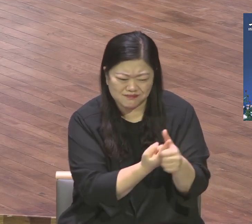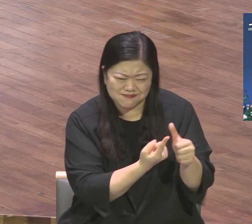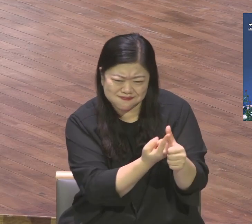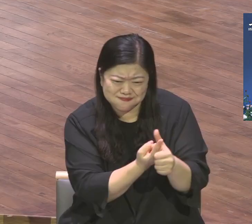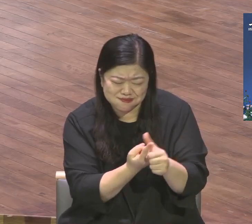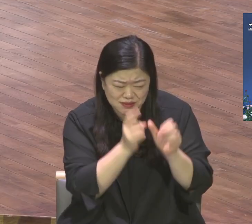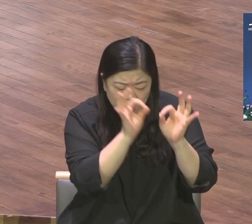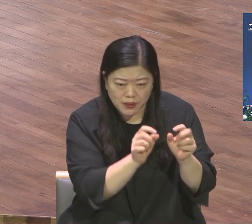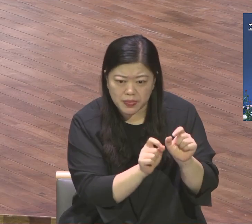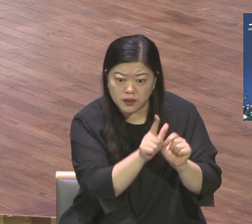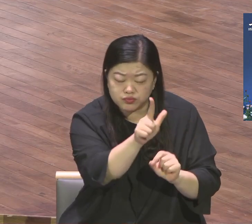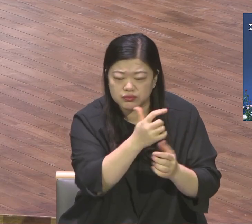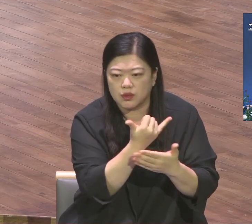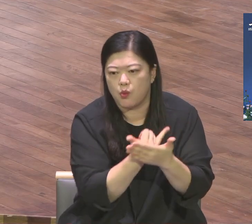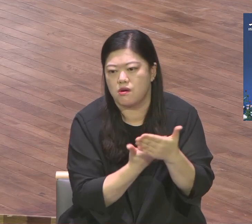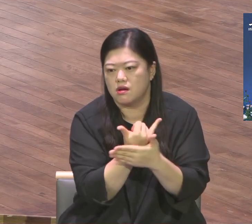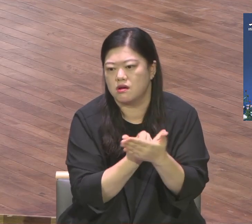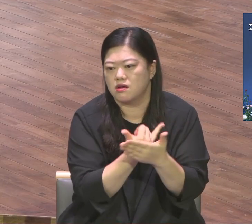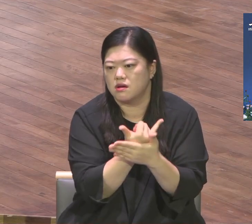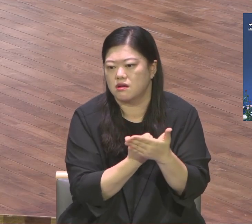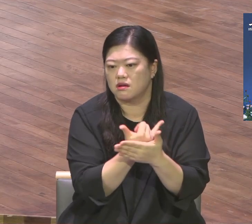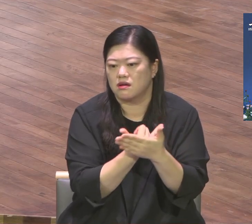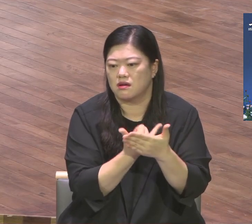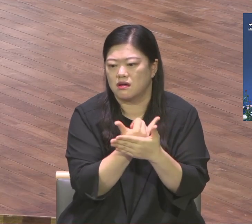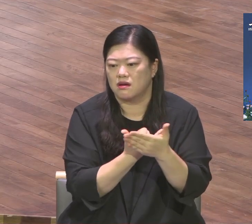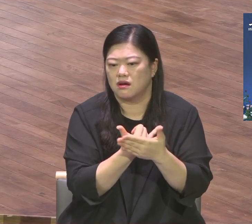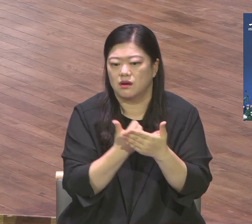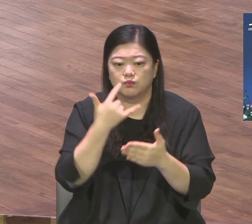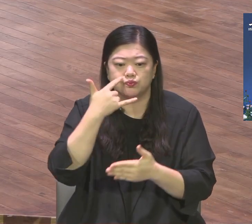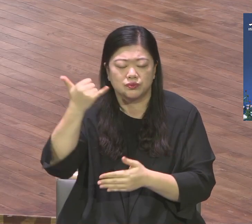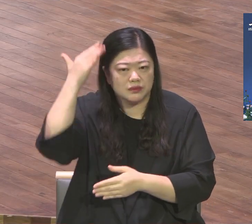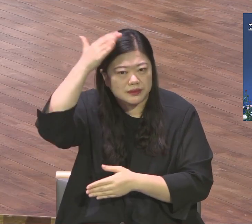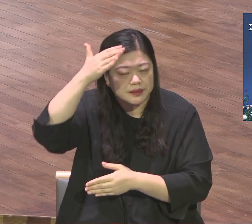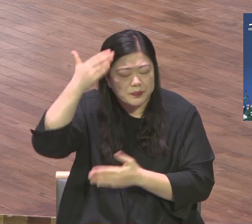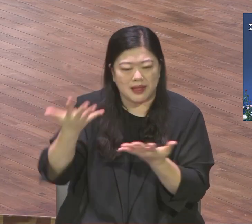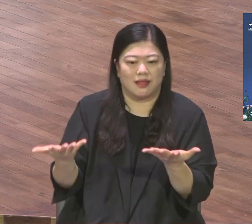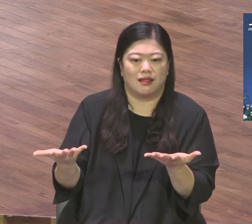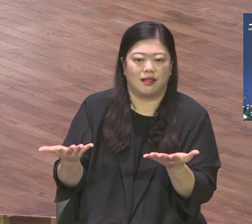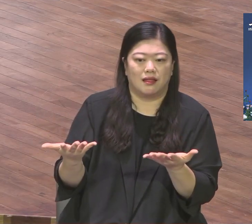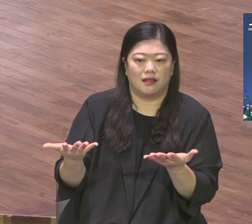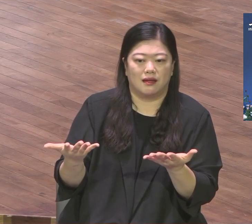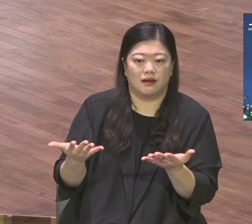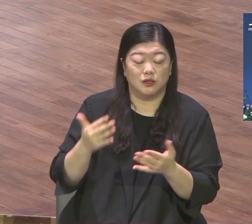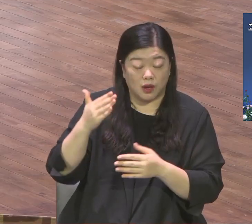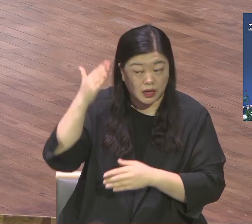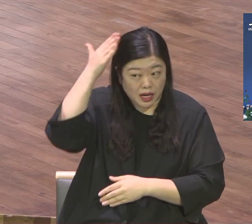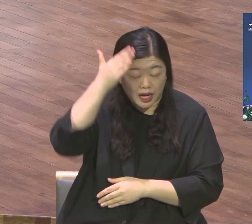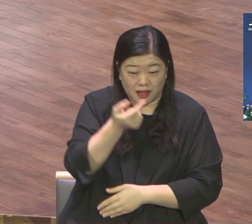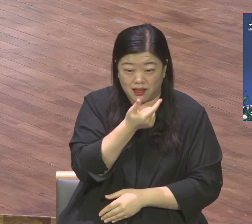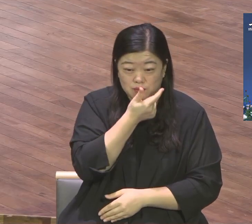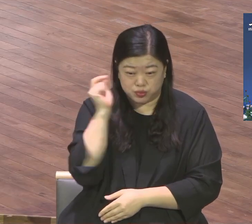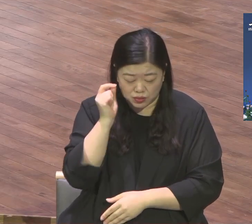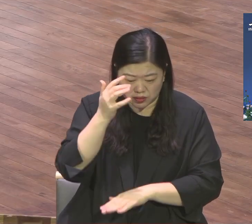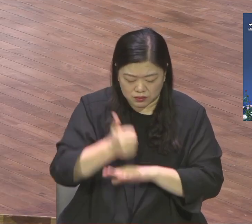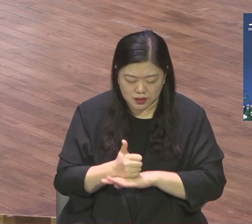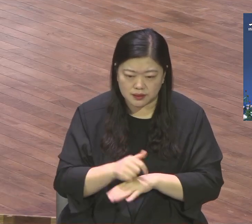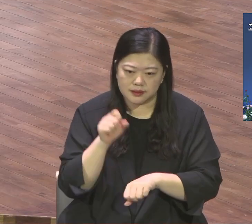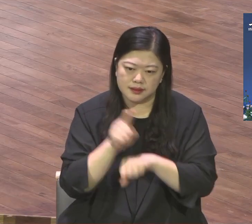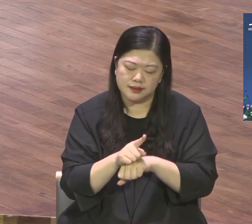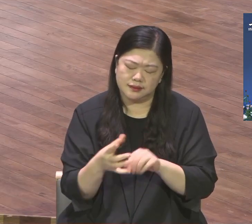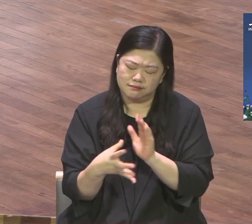그러니 세상 살면서 사랑을 못 받은 사람이 특징이 뭐냐? 난폭합니다. 아주